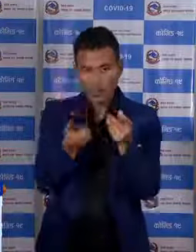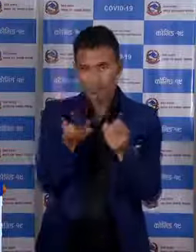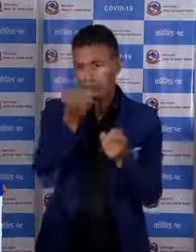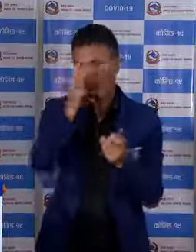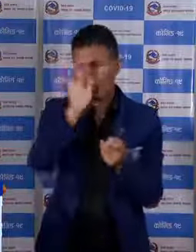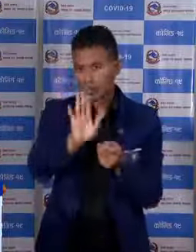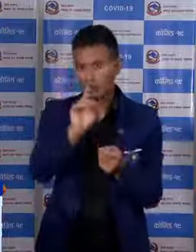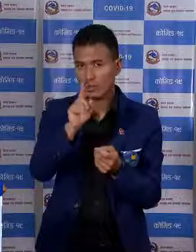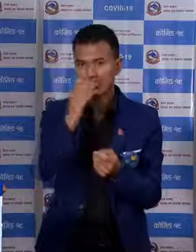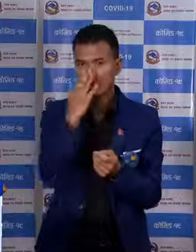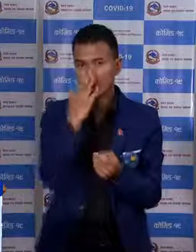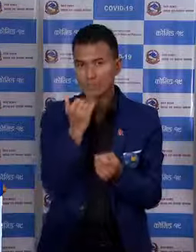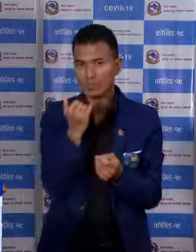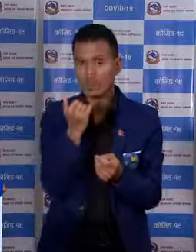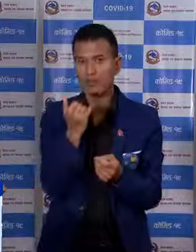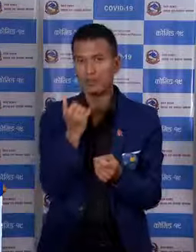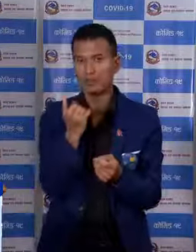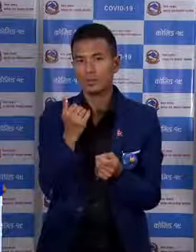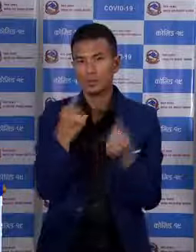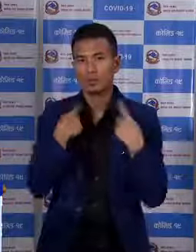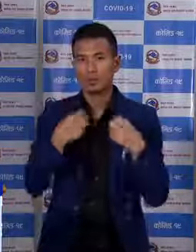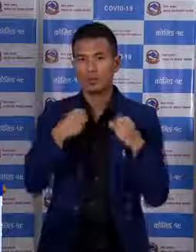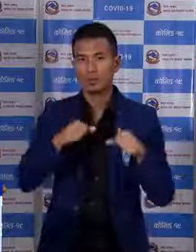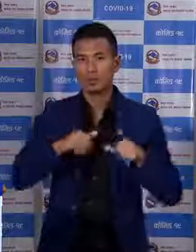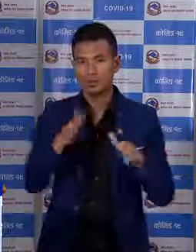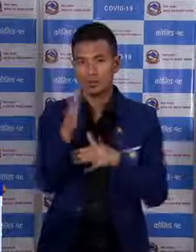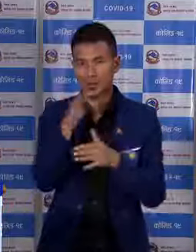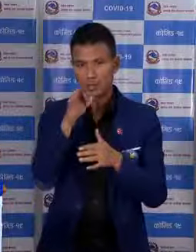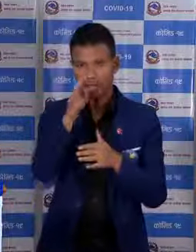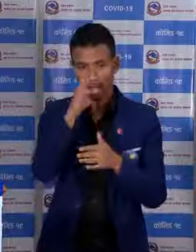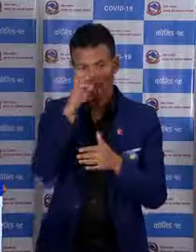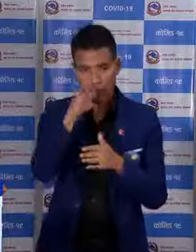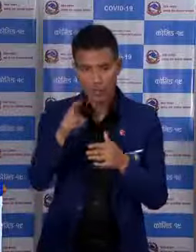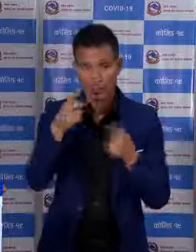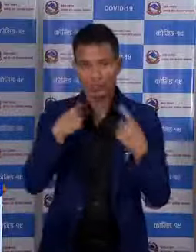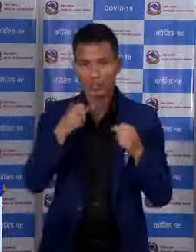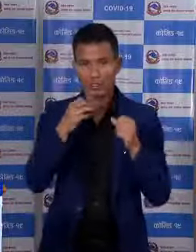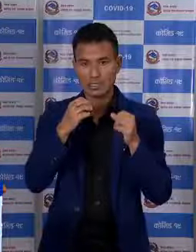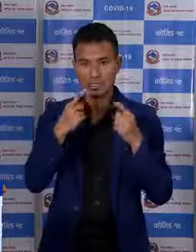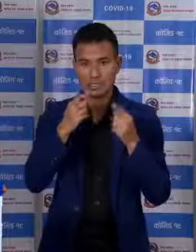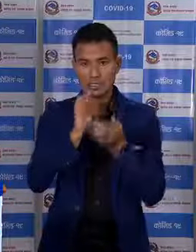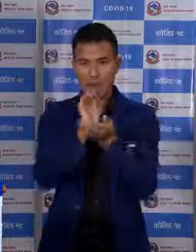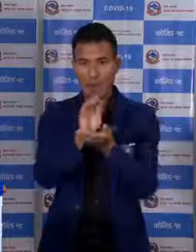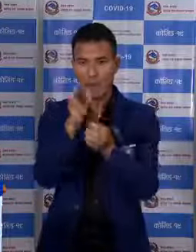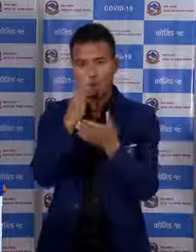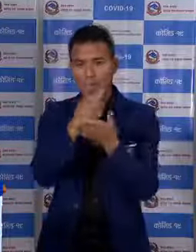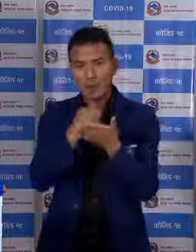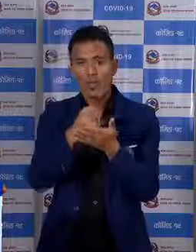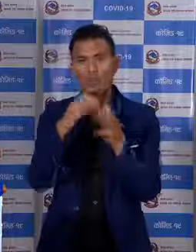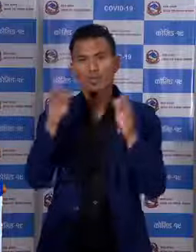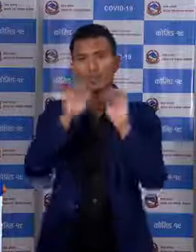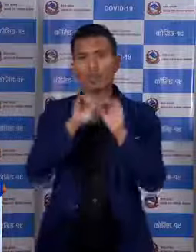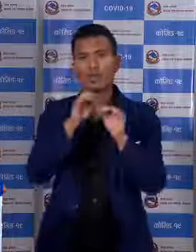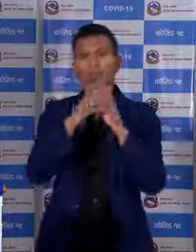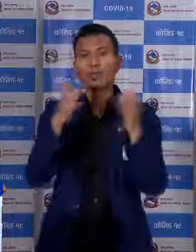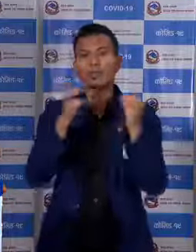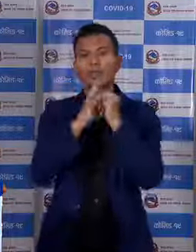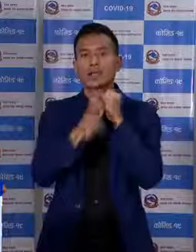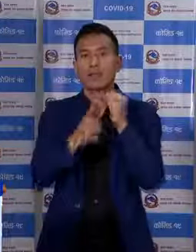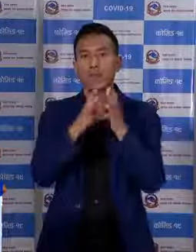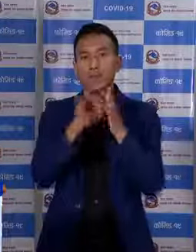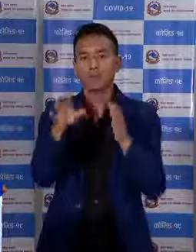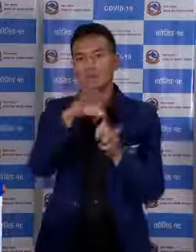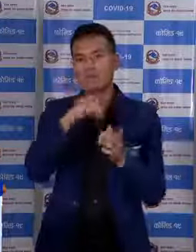तेसेले स्वास्ते तथा जनसंख्या मंत्रा लाए, स्वास्ते शिव अभिभाग र संबंधित महा साखा हरू बात, यो